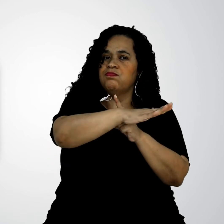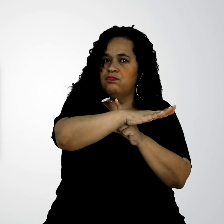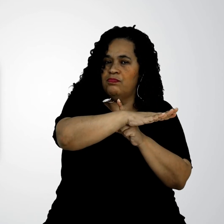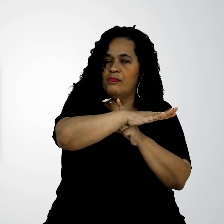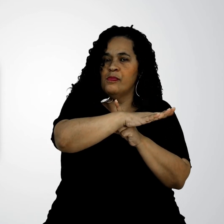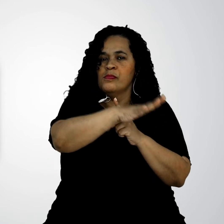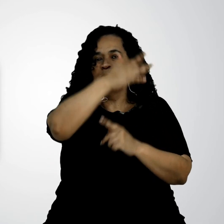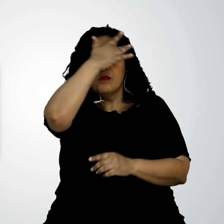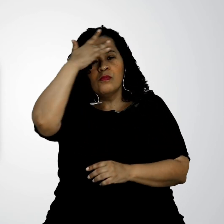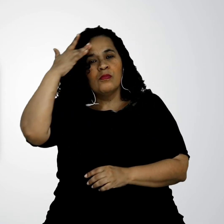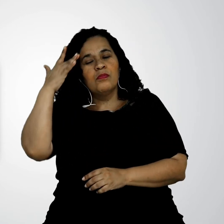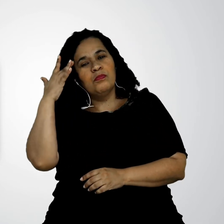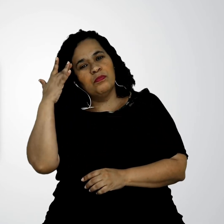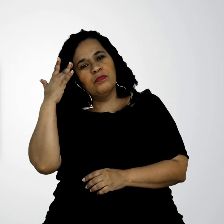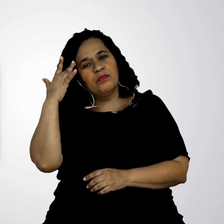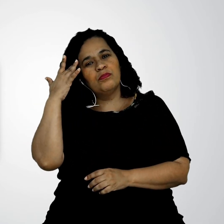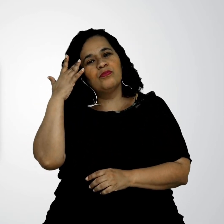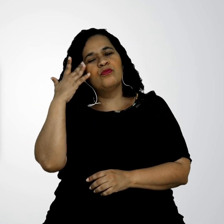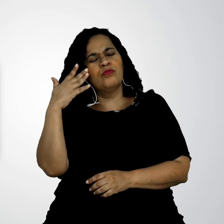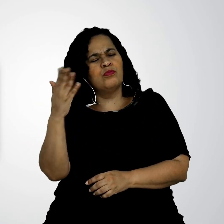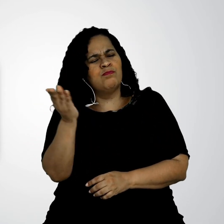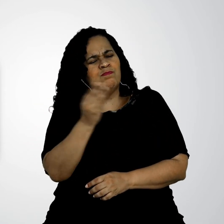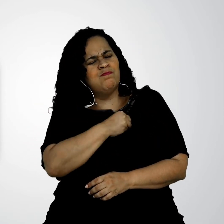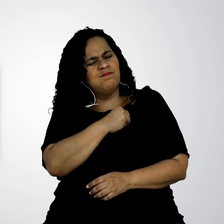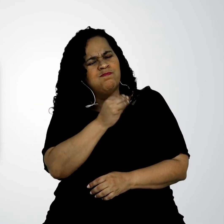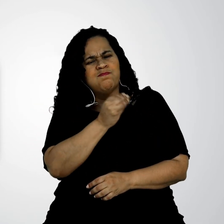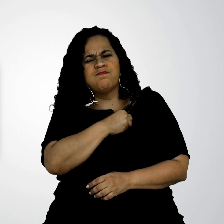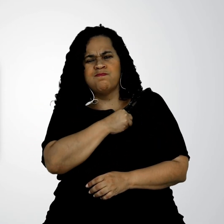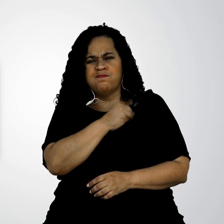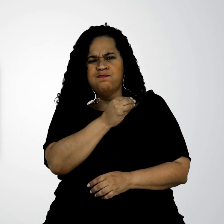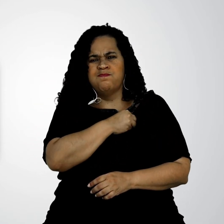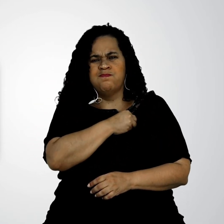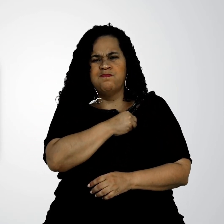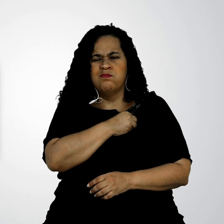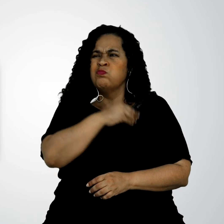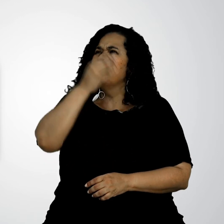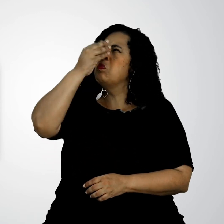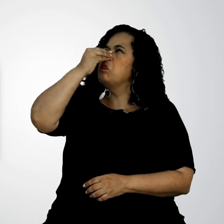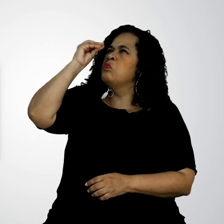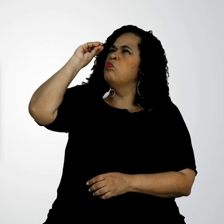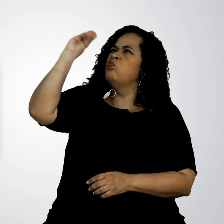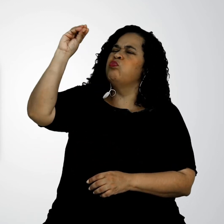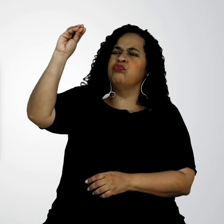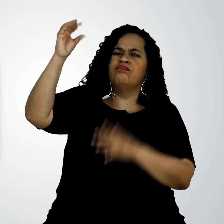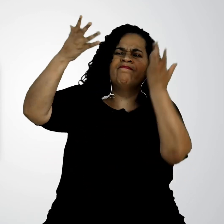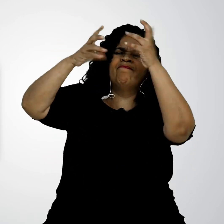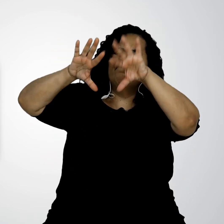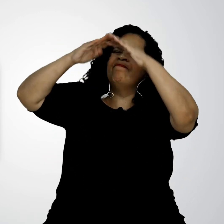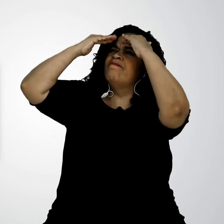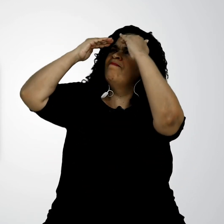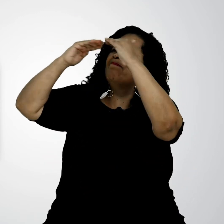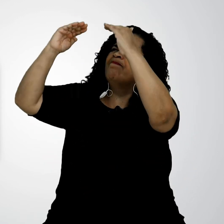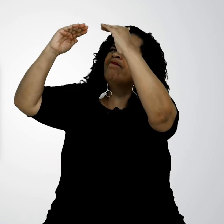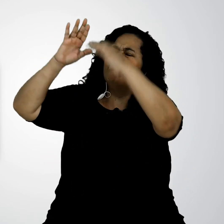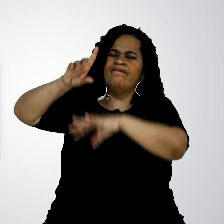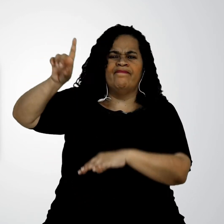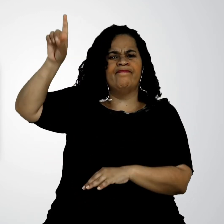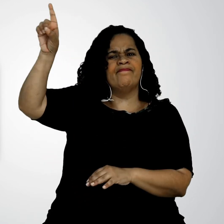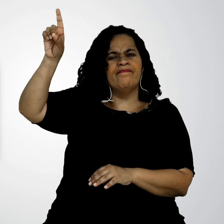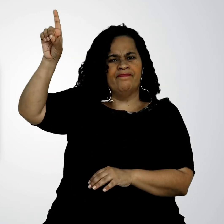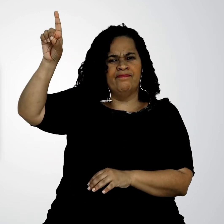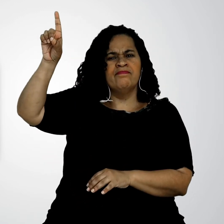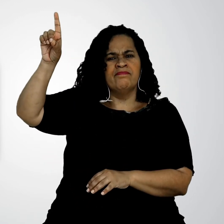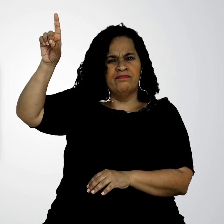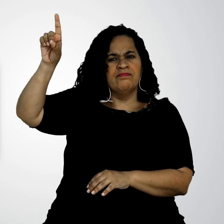pessoas que negaram, rejeitaram a revelação de Deus, ou seja, pessoas que rejeitaram o propósito que Deus